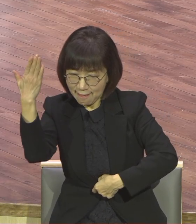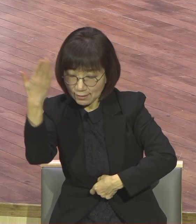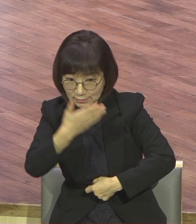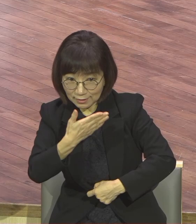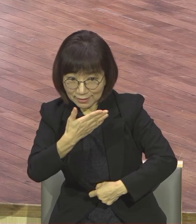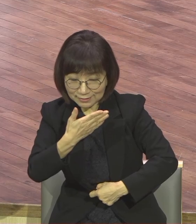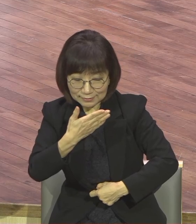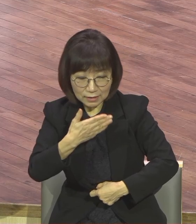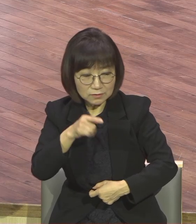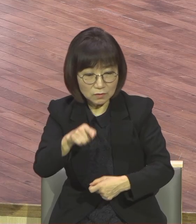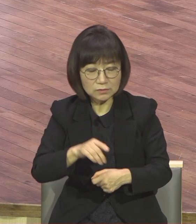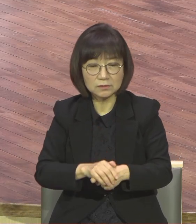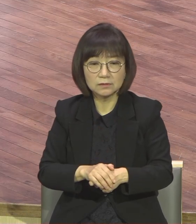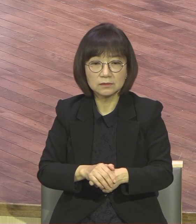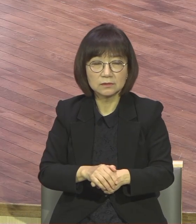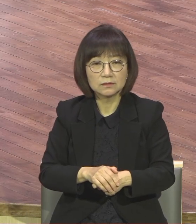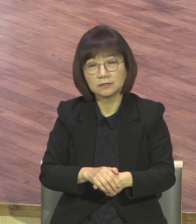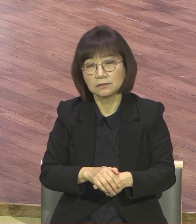공로